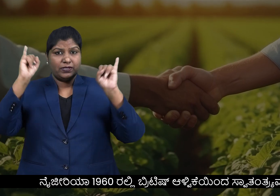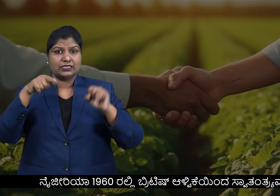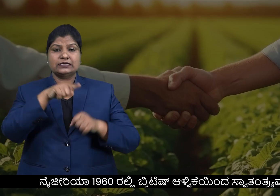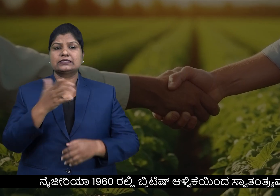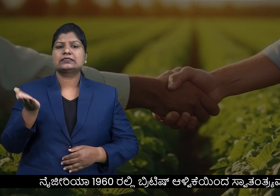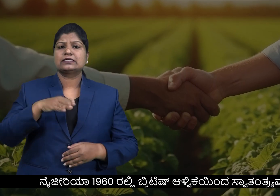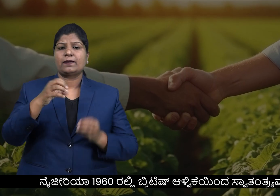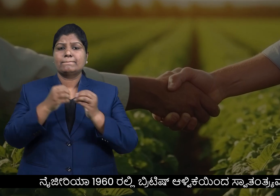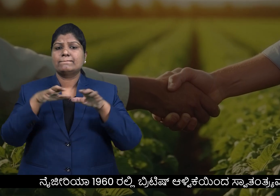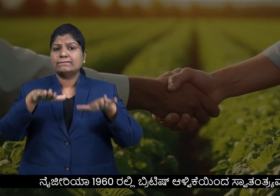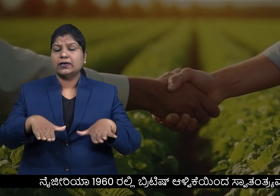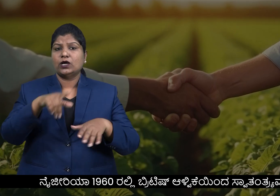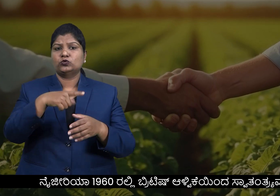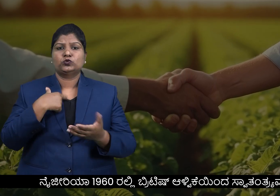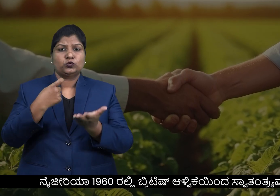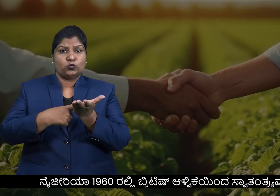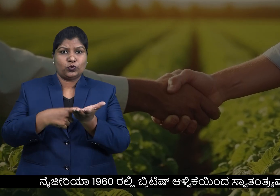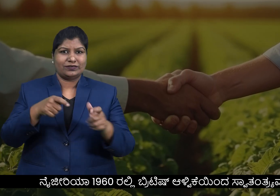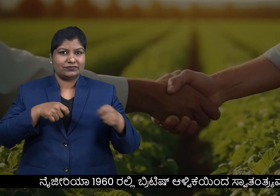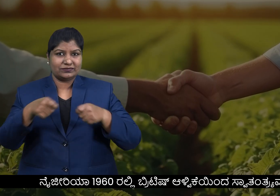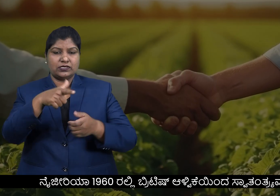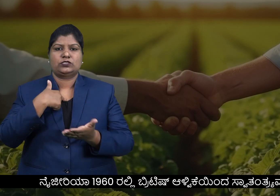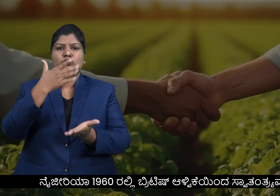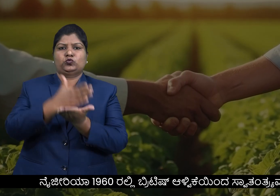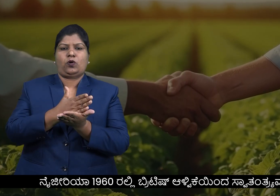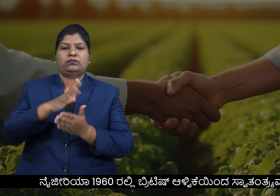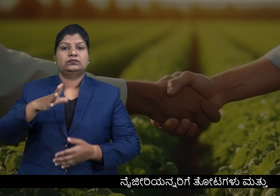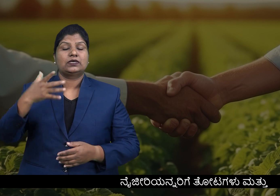1960ರಲ್ಲಿ ಬ್ರಿಟಿಷ್ ಆಳ್ವಿಕೆಯಿಂದ ಸ್ವಾತಂತ್ರ್ಯವನ್ನು ಪಡೆಯಿತು.